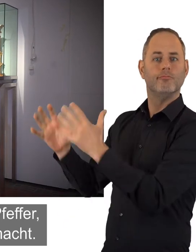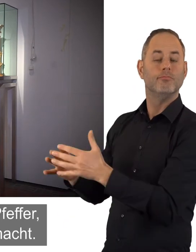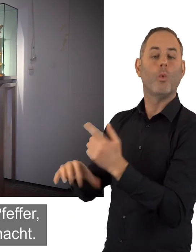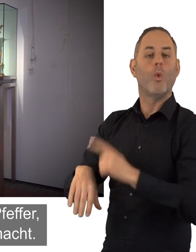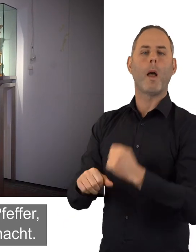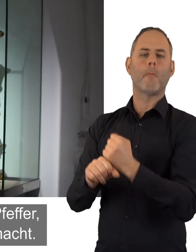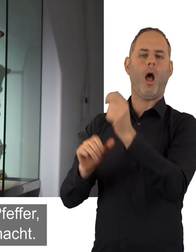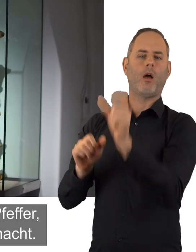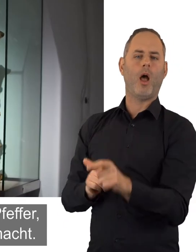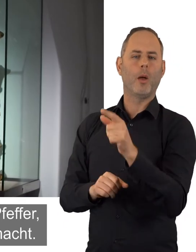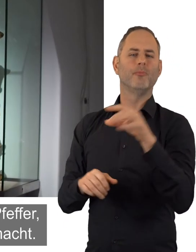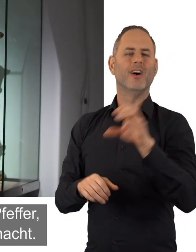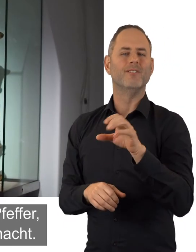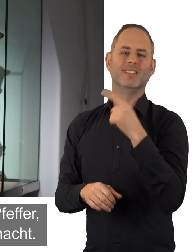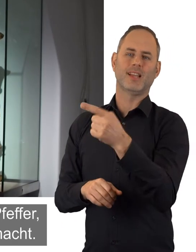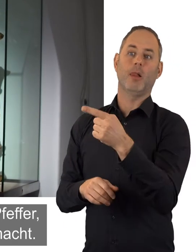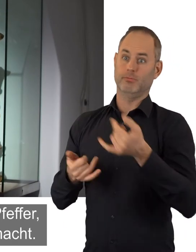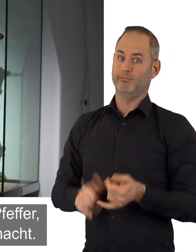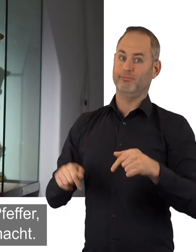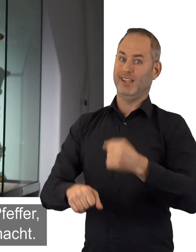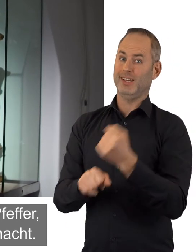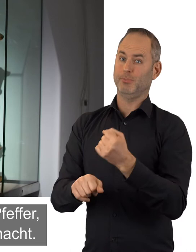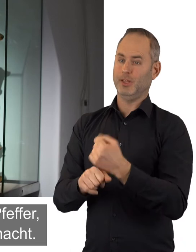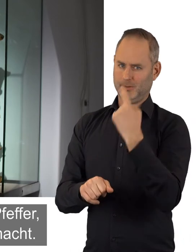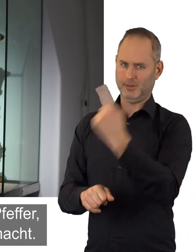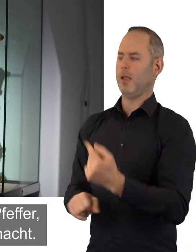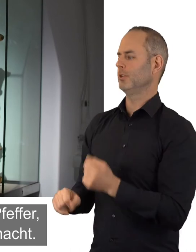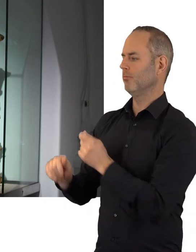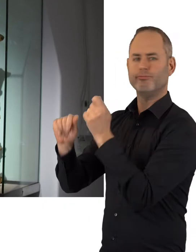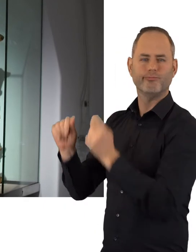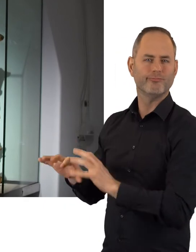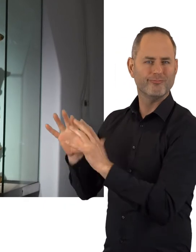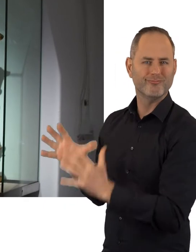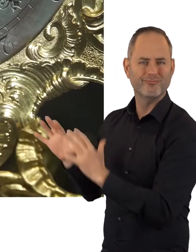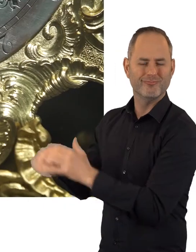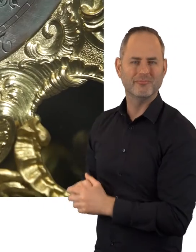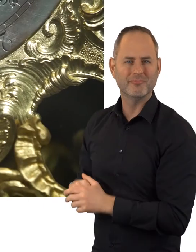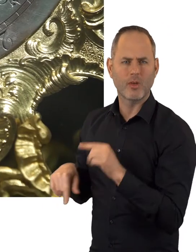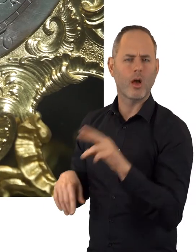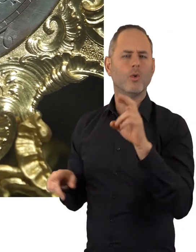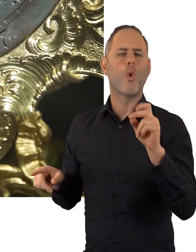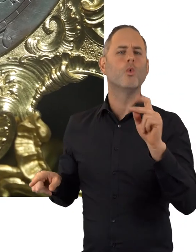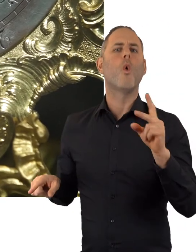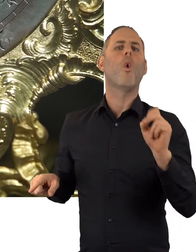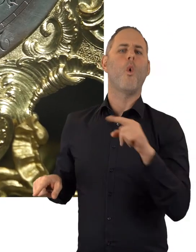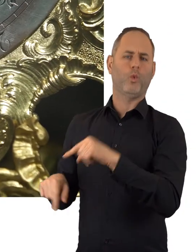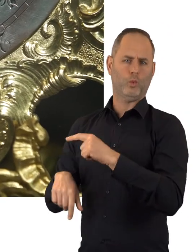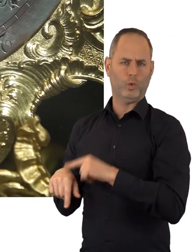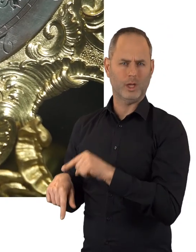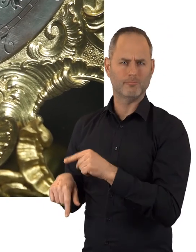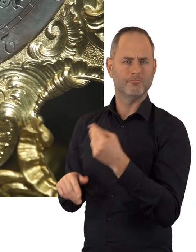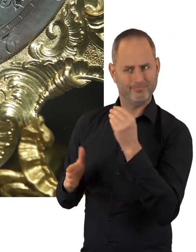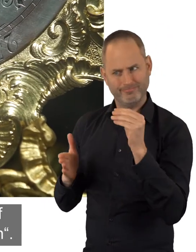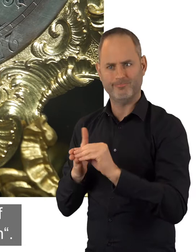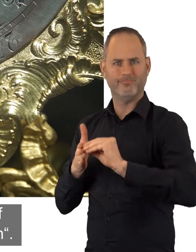Die wurden vom Uhrmacher Pfeffer, ein geborener Kemptner, gemacht. Die Rokoko-Uhr ist signiert und